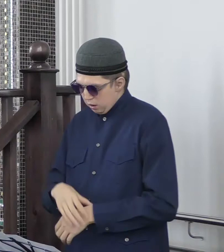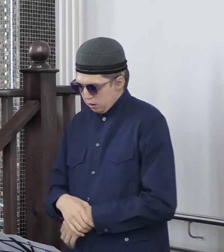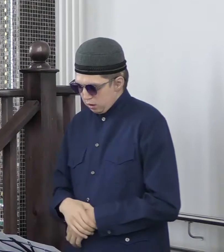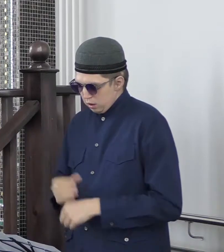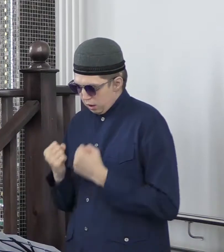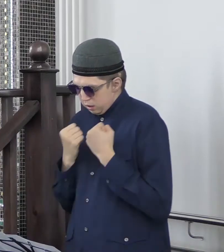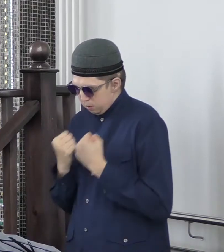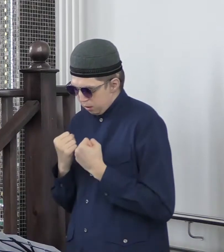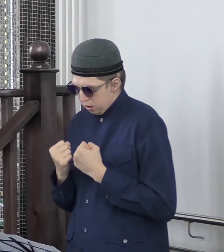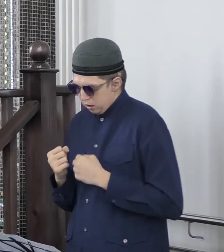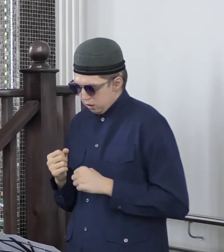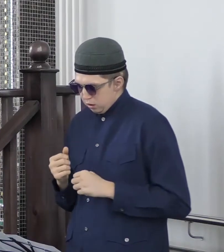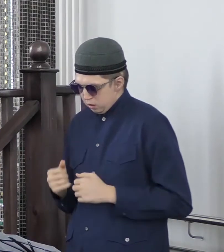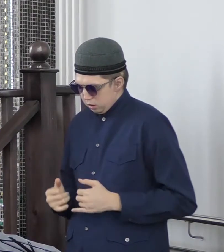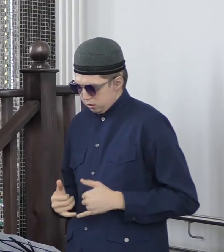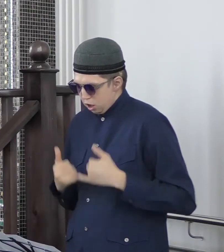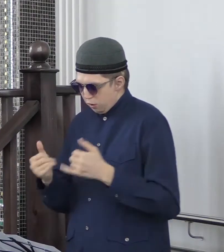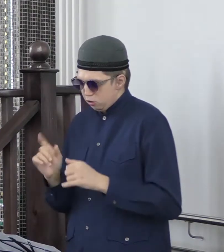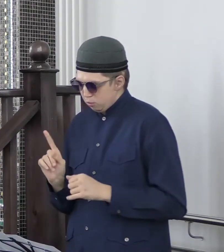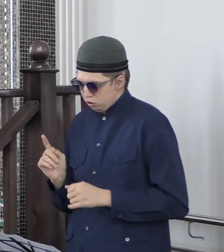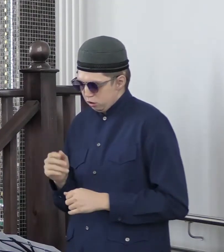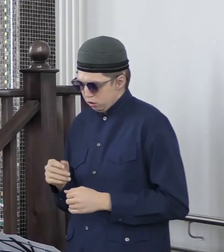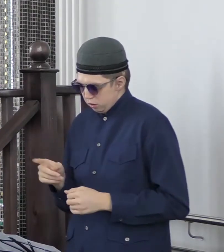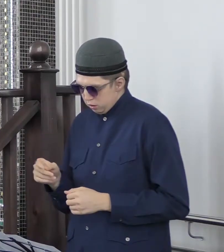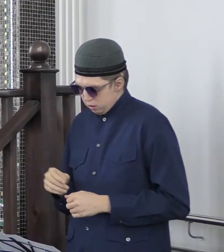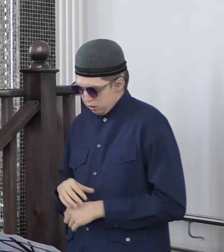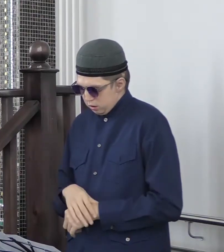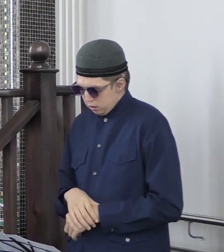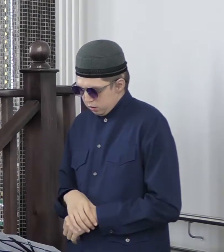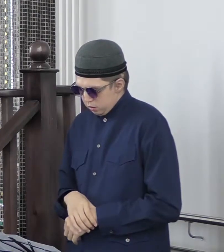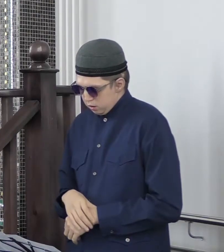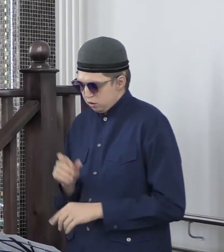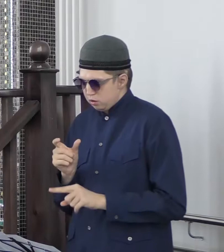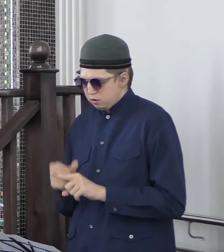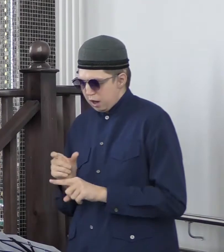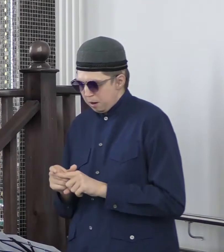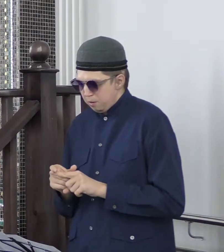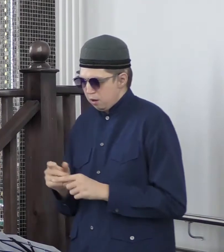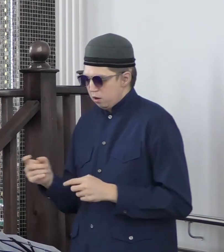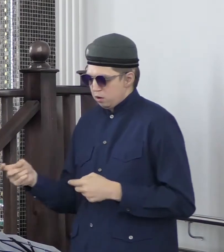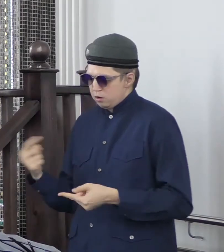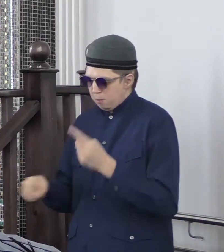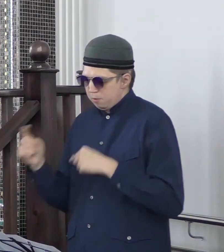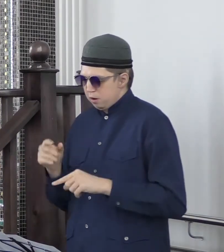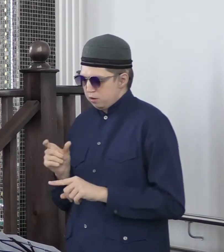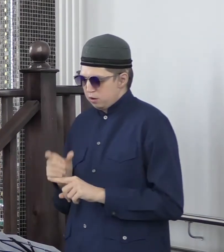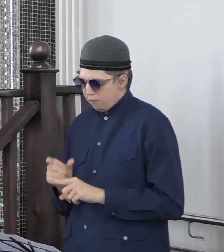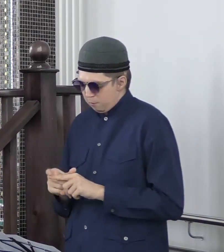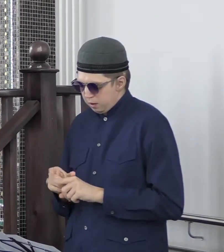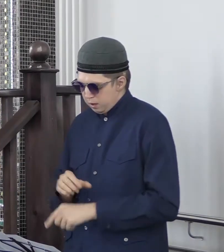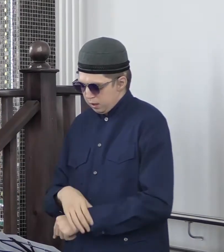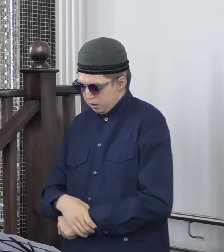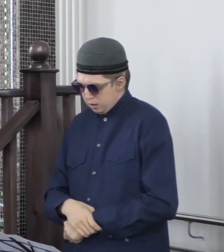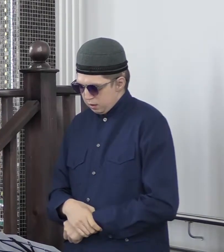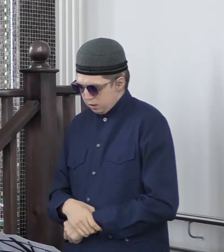fikrettir, ne de olsa o naş dela, не насадили со словами или наоборот слова с делами, Аллах Субханава